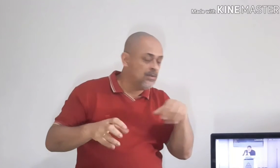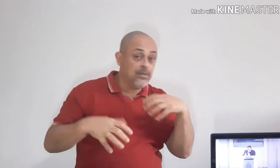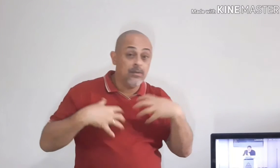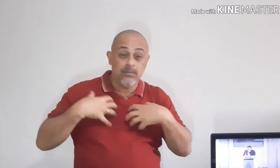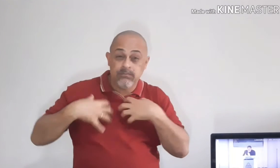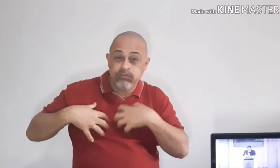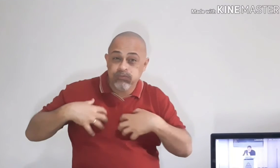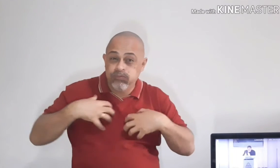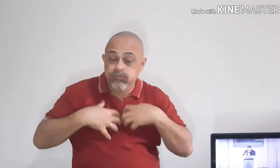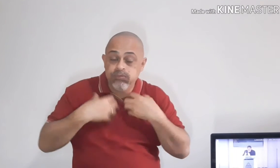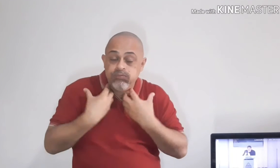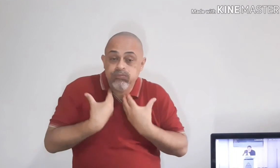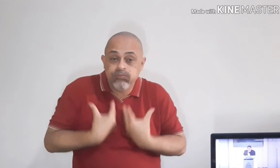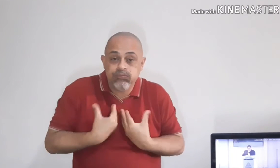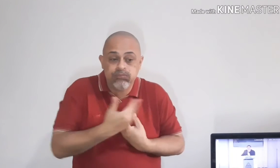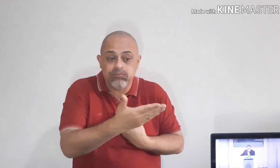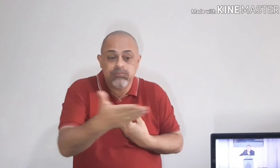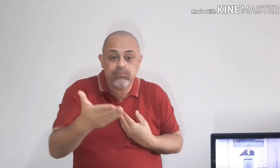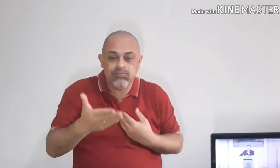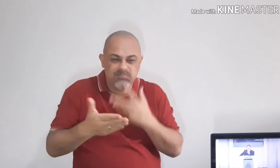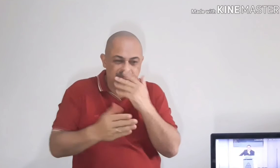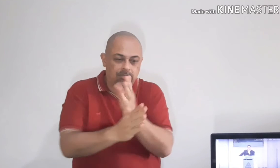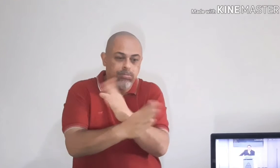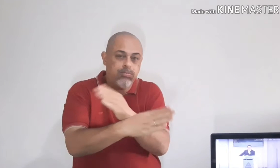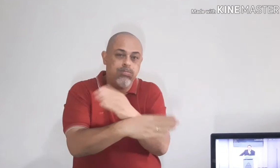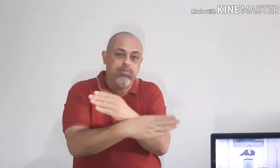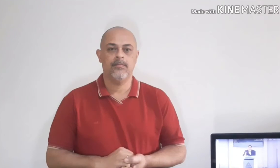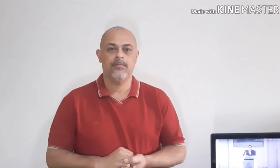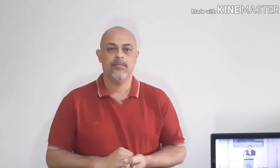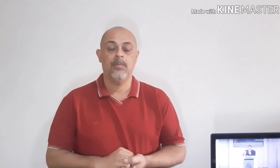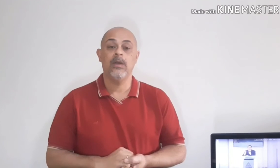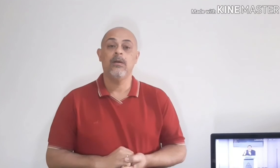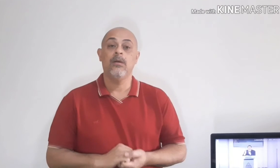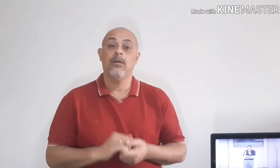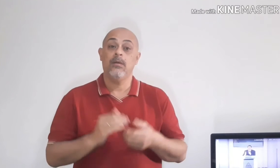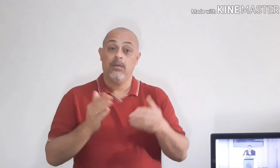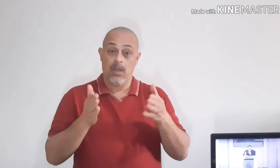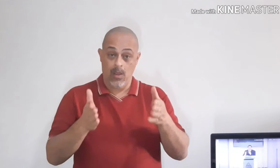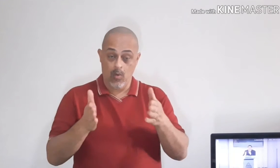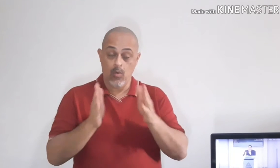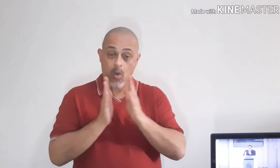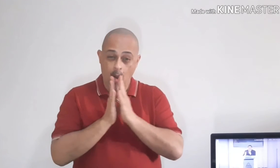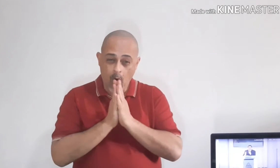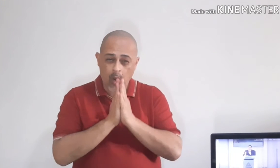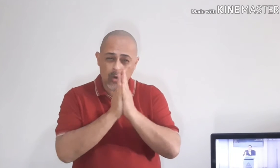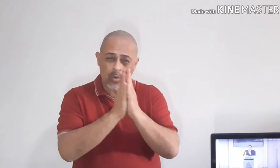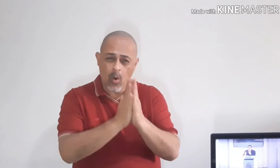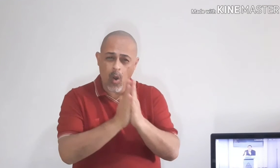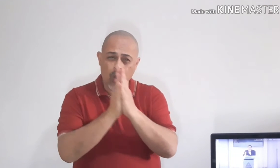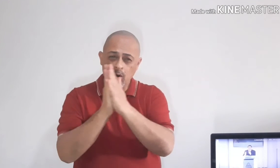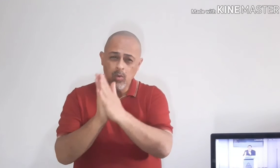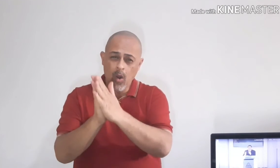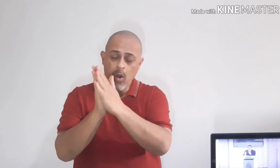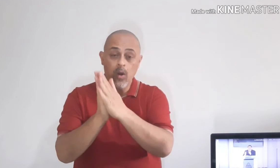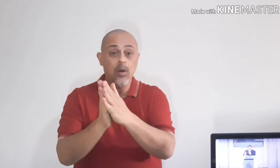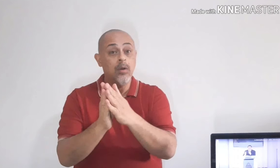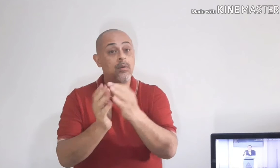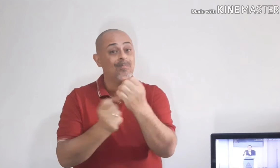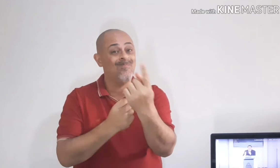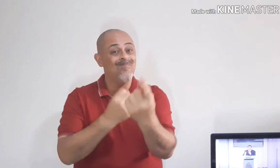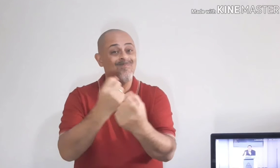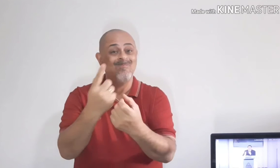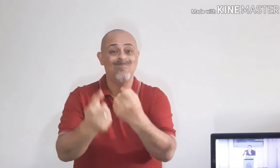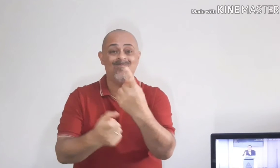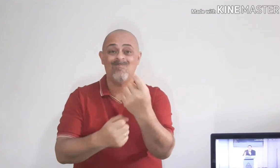exaustas, como ovelhas que não têm pastor. Eu tenho orado por muitas pessoas que ainda não conhecem o Senhor